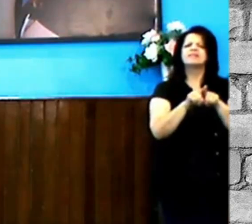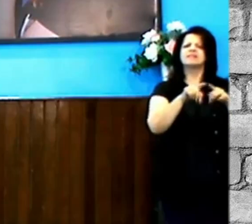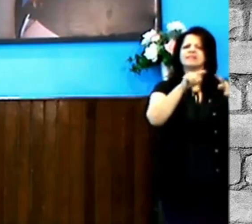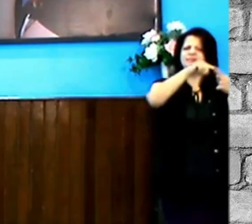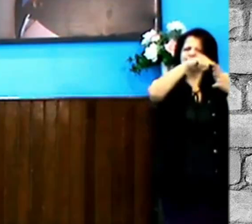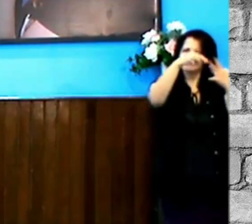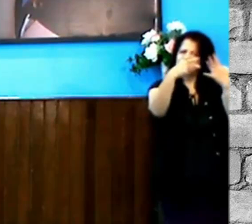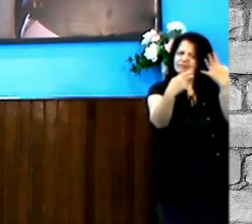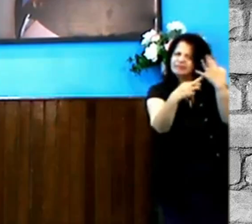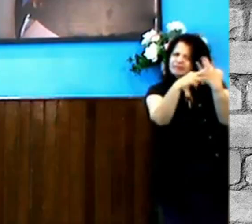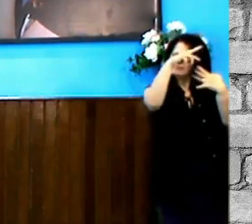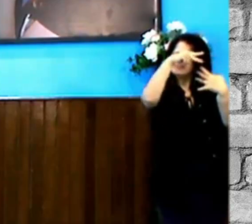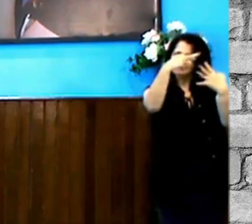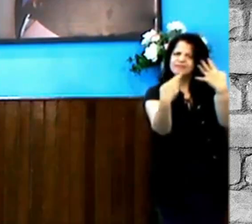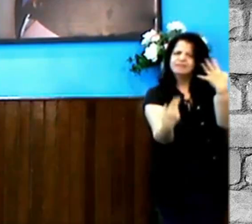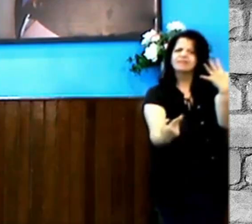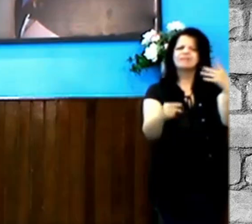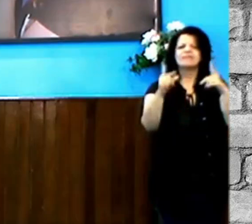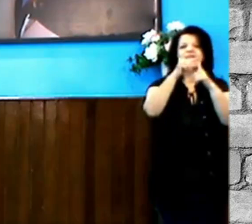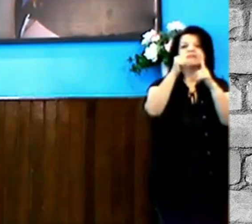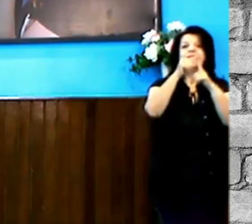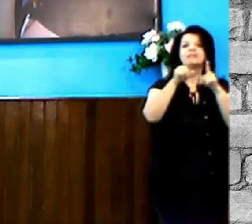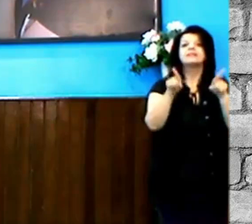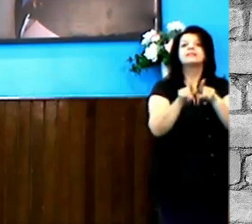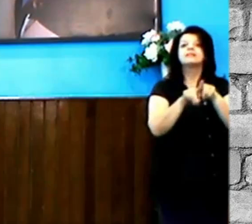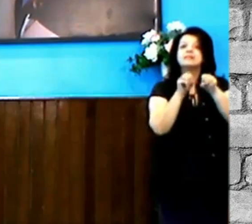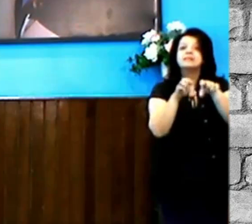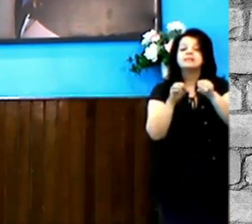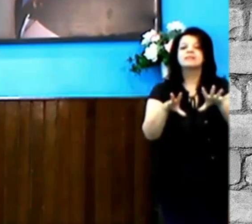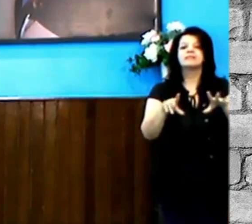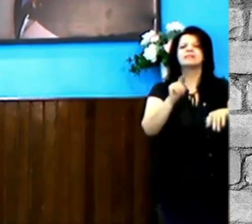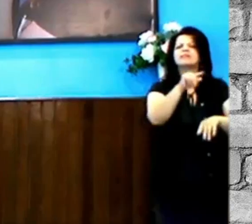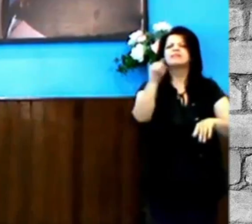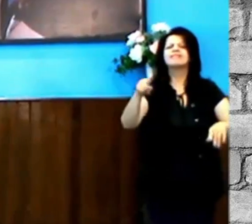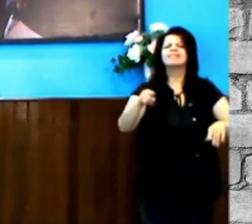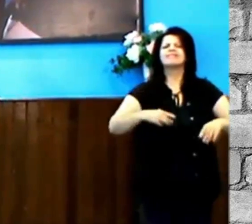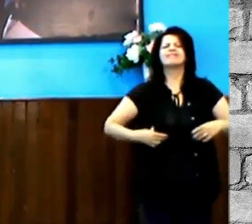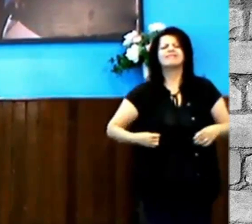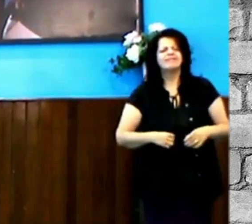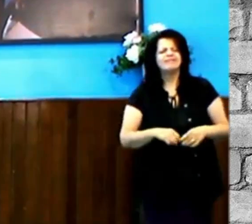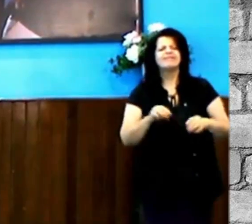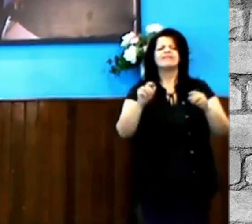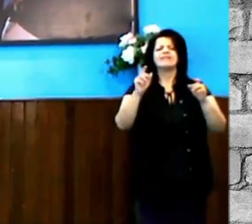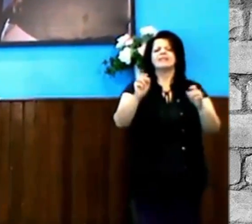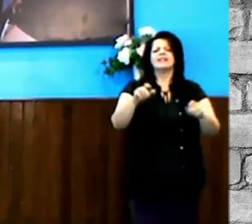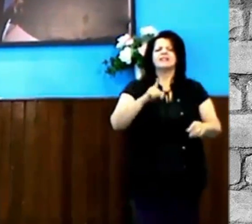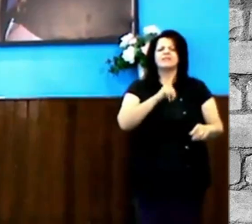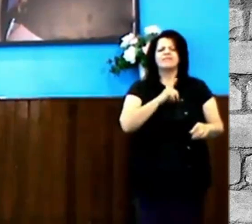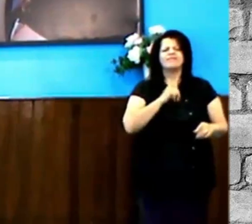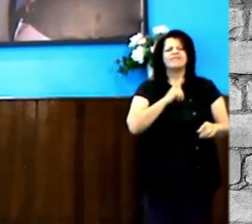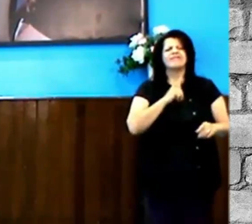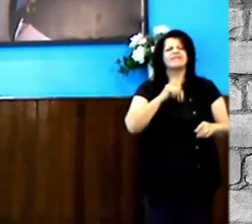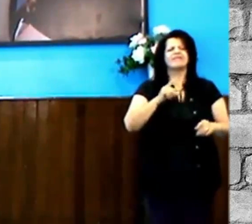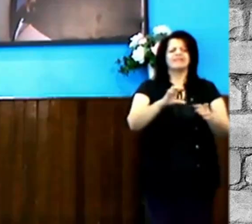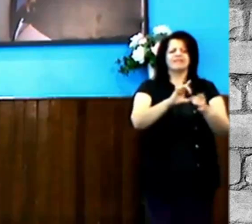poderia avançar, mas a Bíblia também diz que os que recebem a aprovação de Deus são os humildes e contritos de